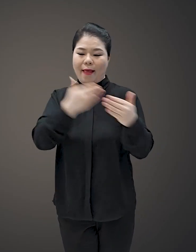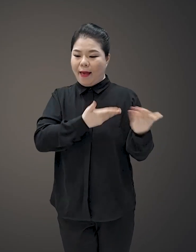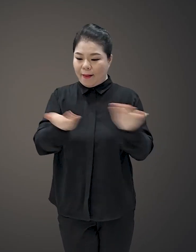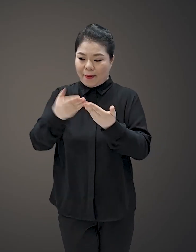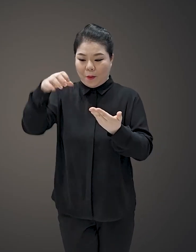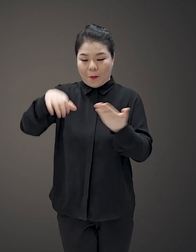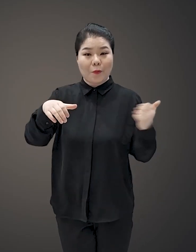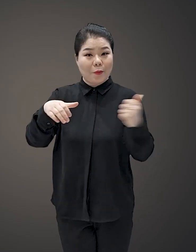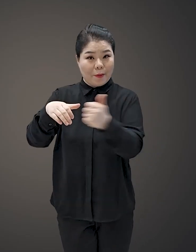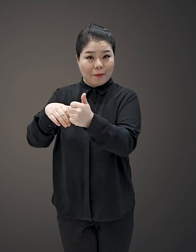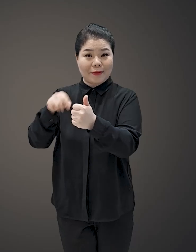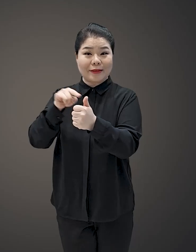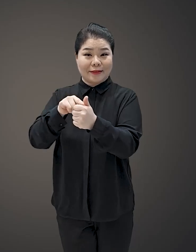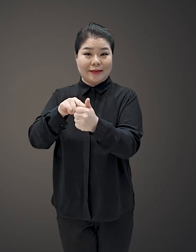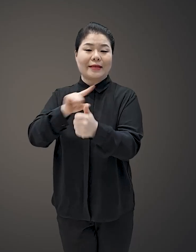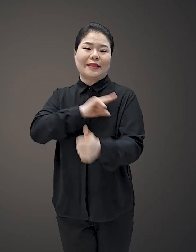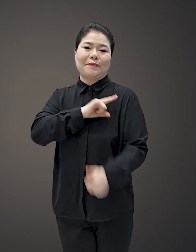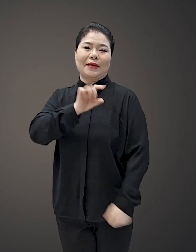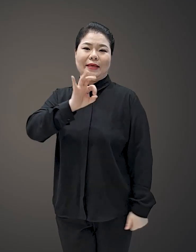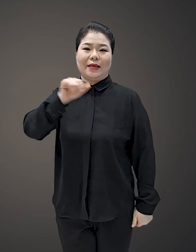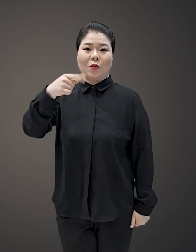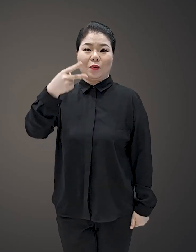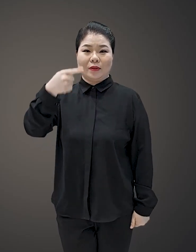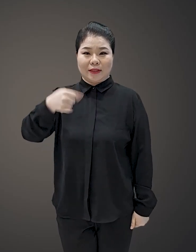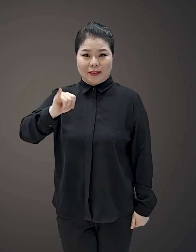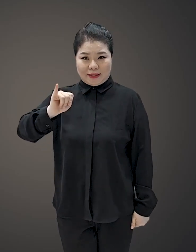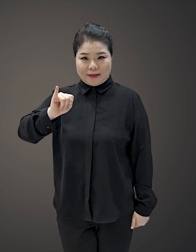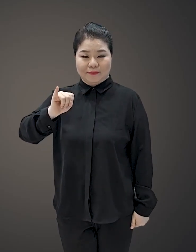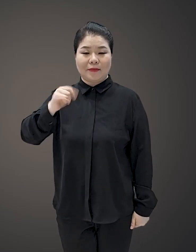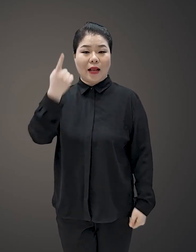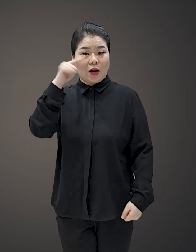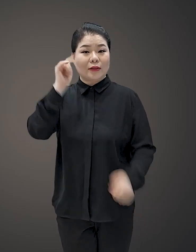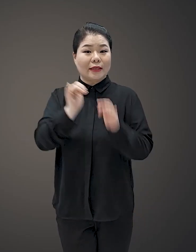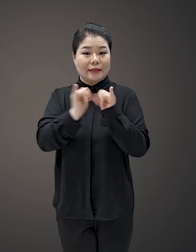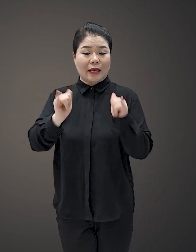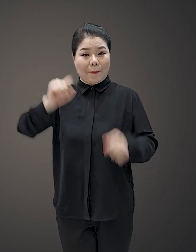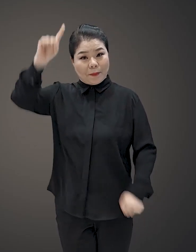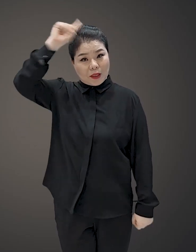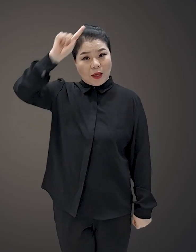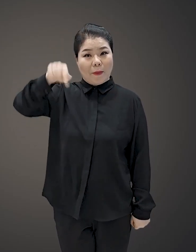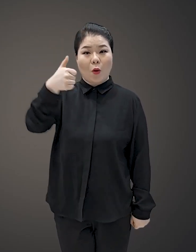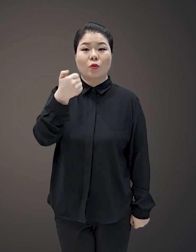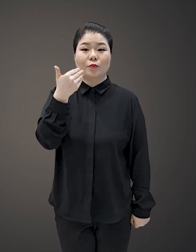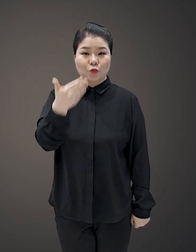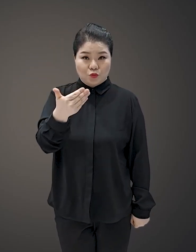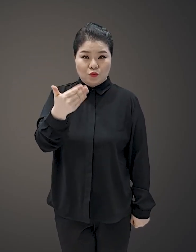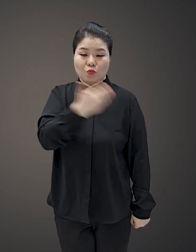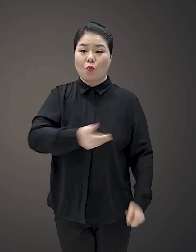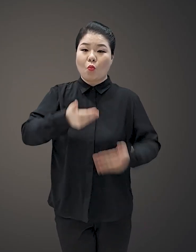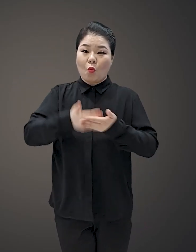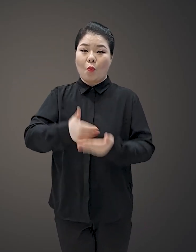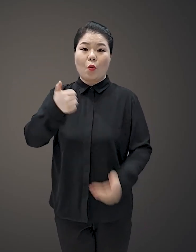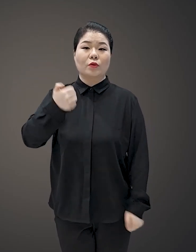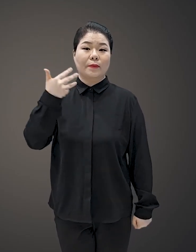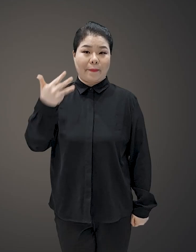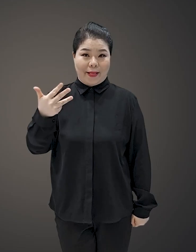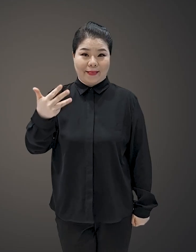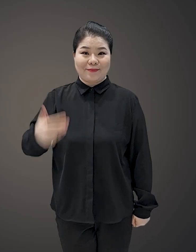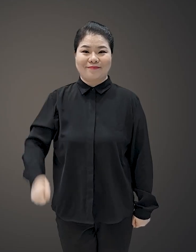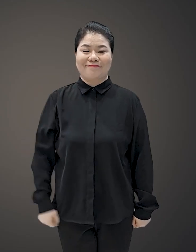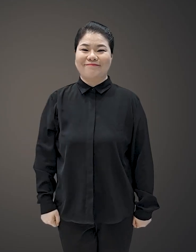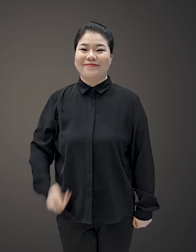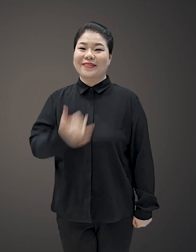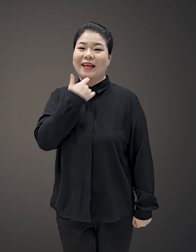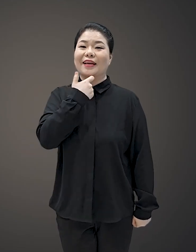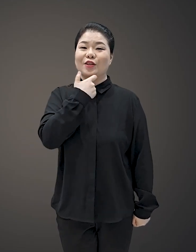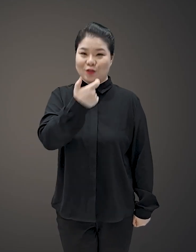찾았다. 이고리 아자로프, 러시아 출신, 신장 159cm, 체중